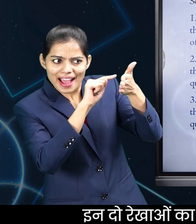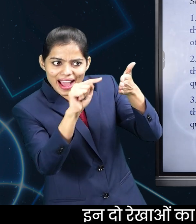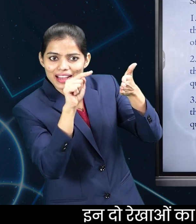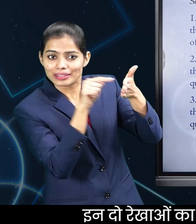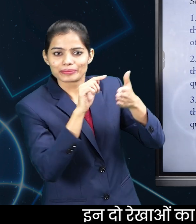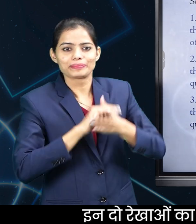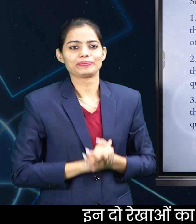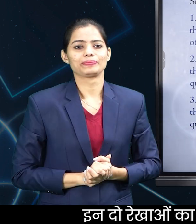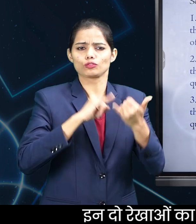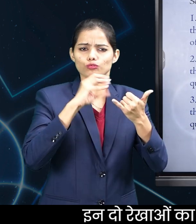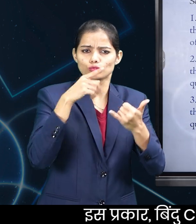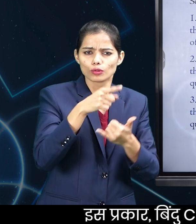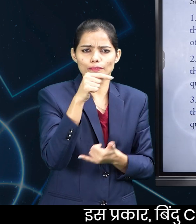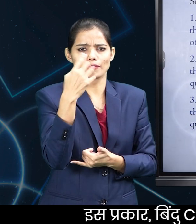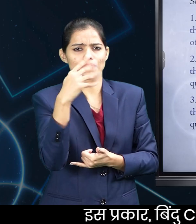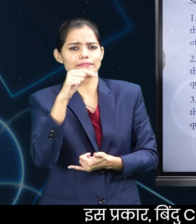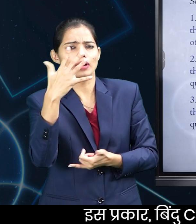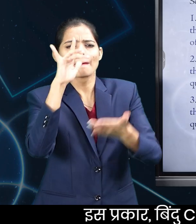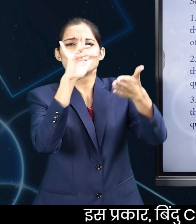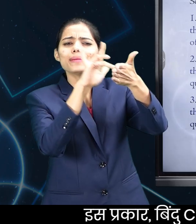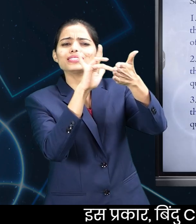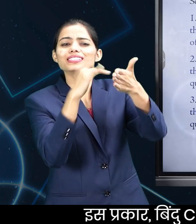है। इस प्रकार बिंदु C